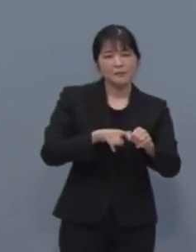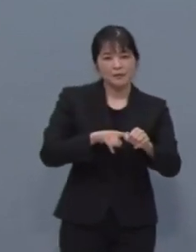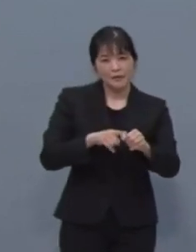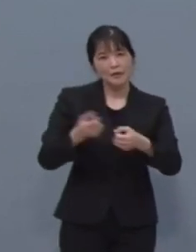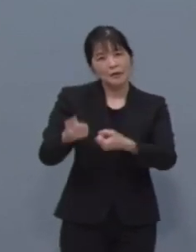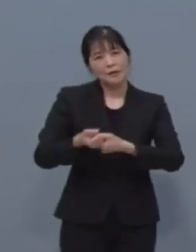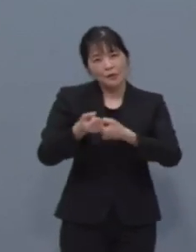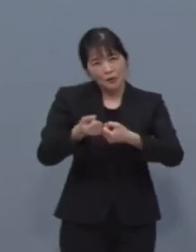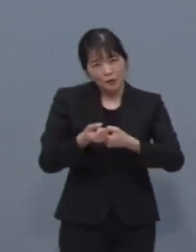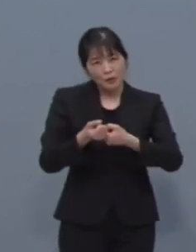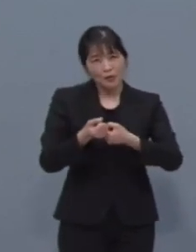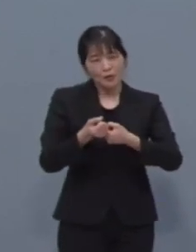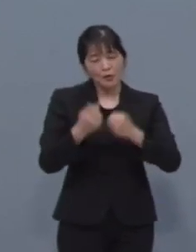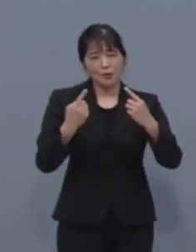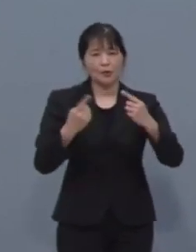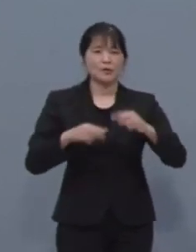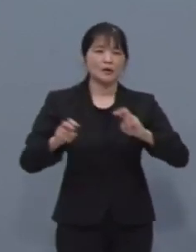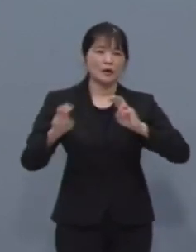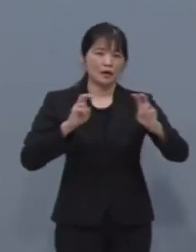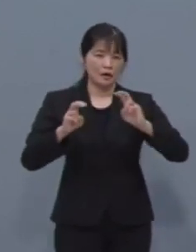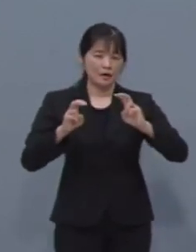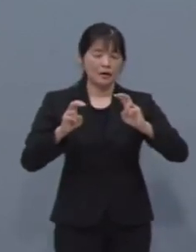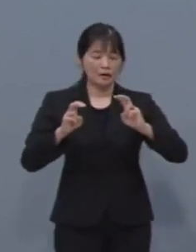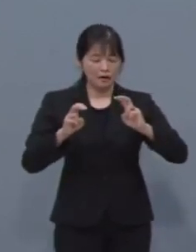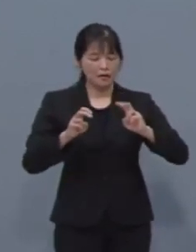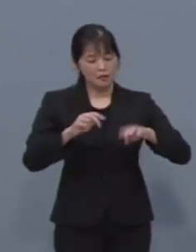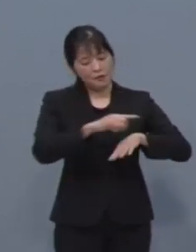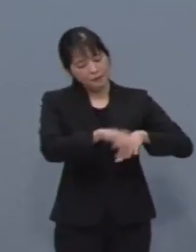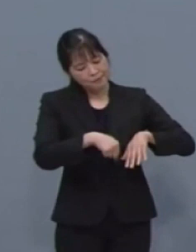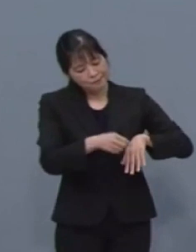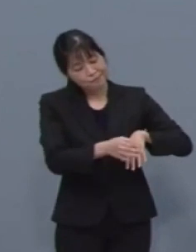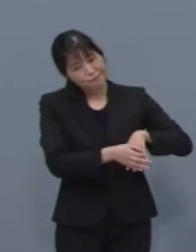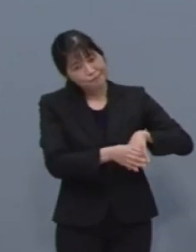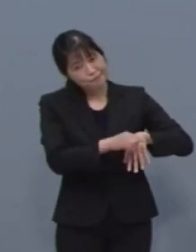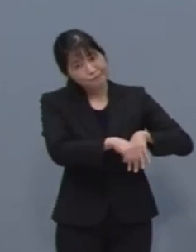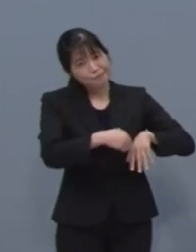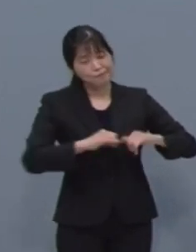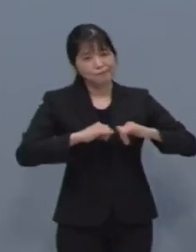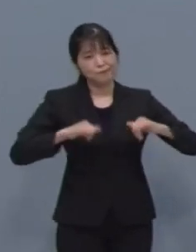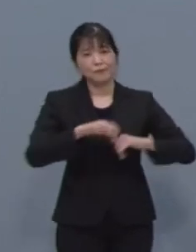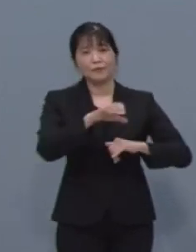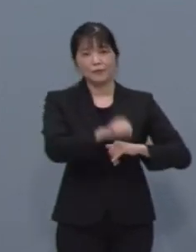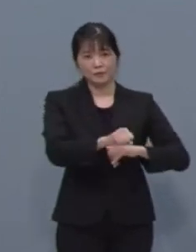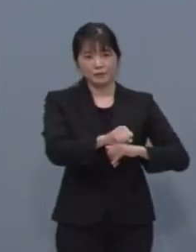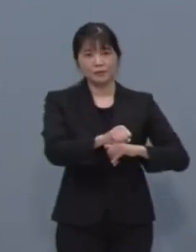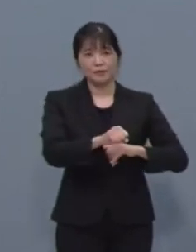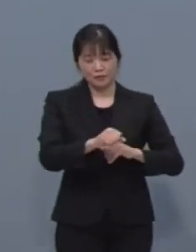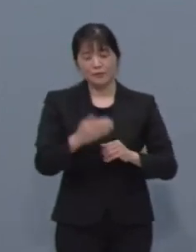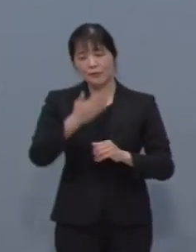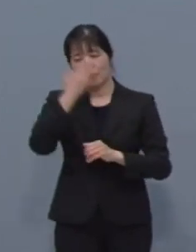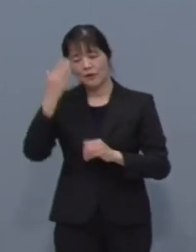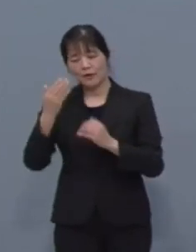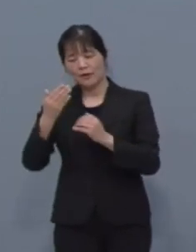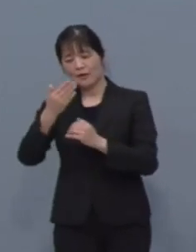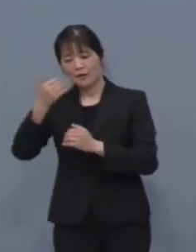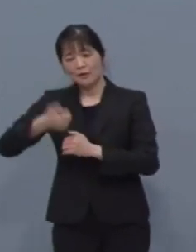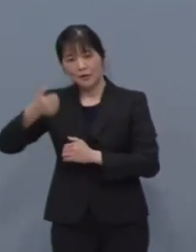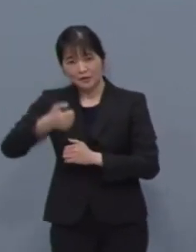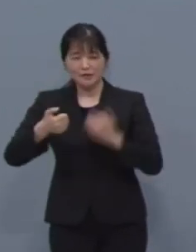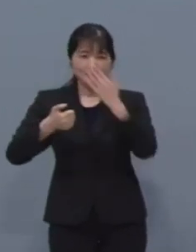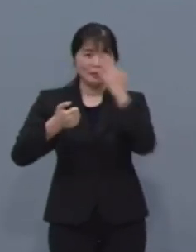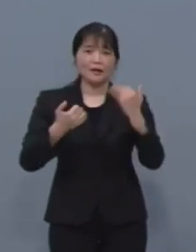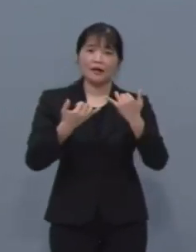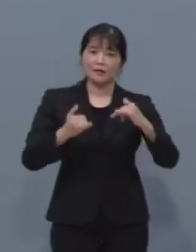とした外房に作りますさてこれからは老人より若者の方が数が少なくなります若者のこそ